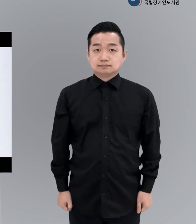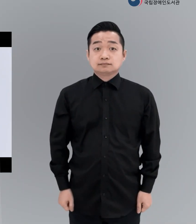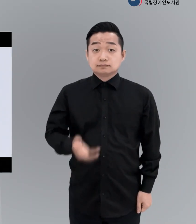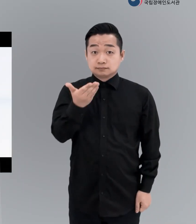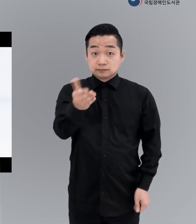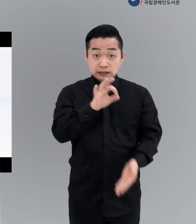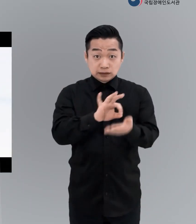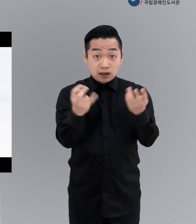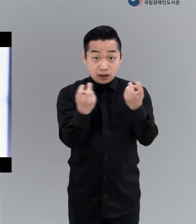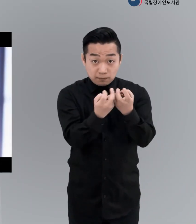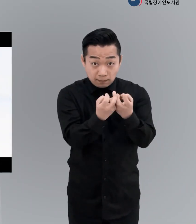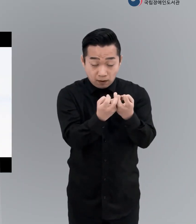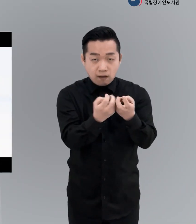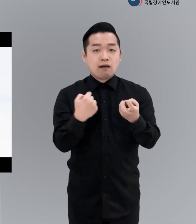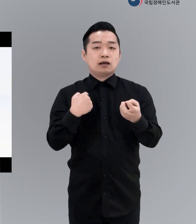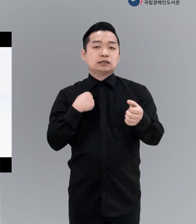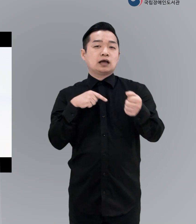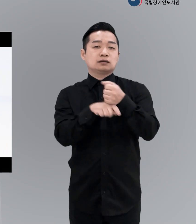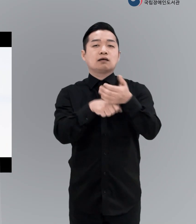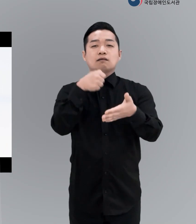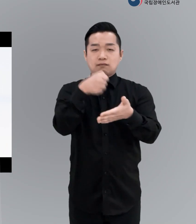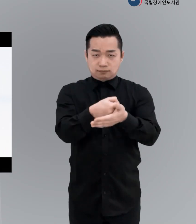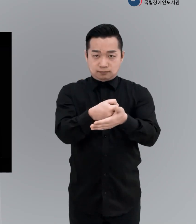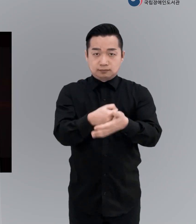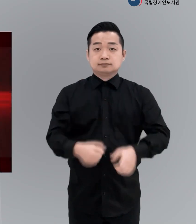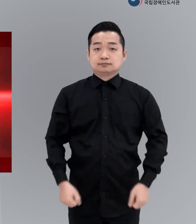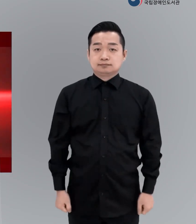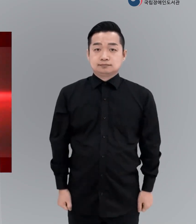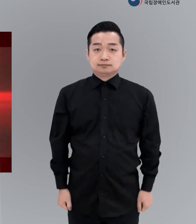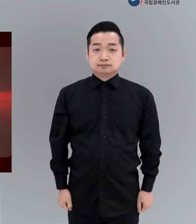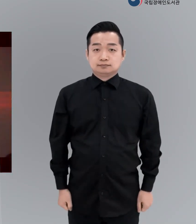The methods you use will define you.